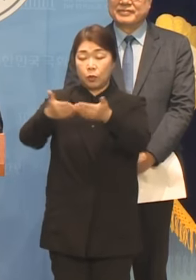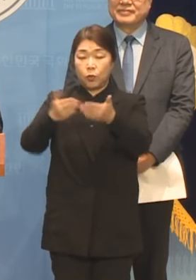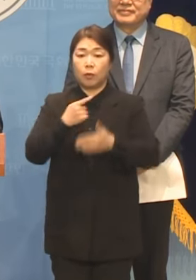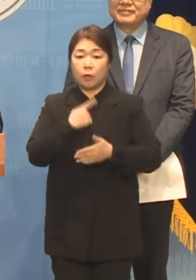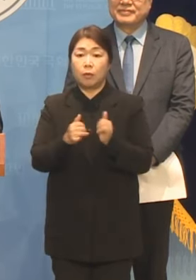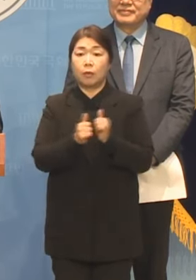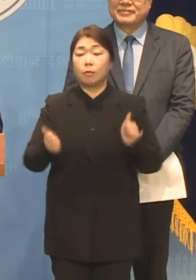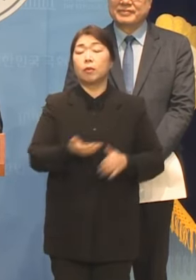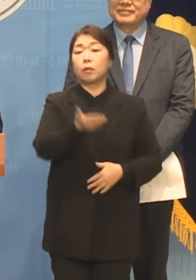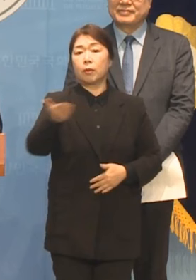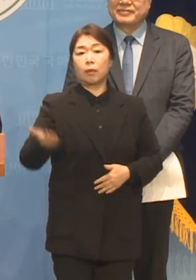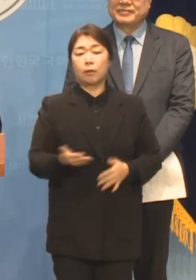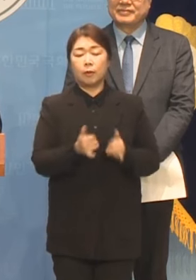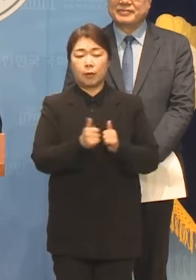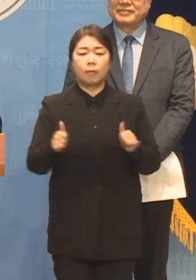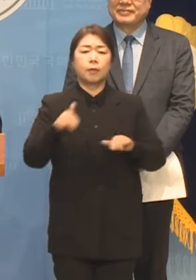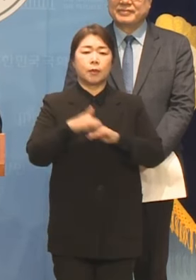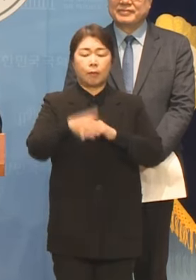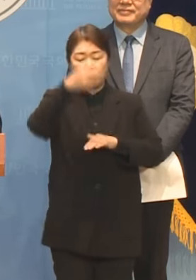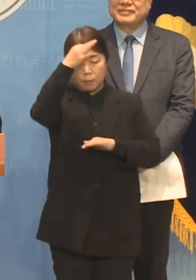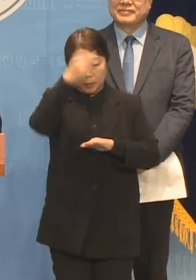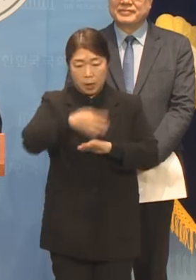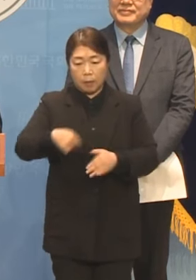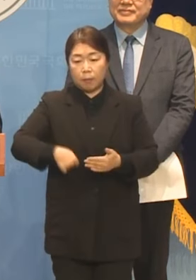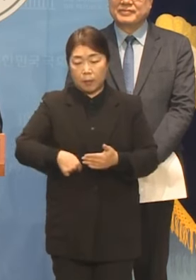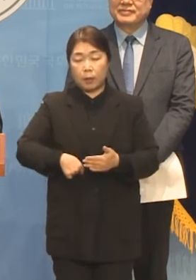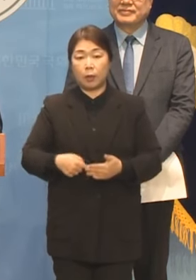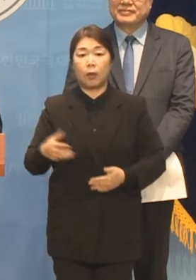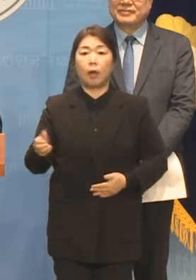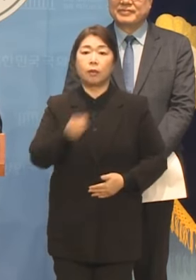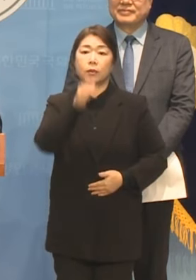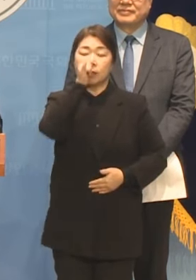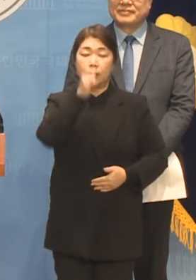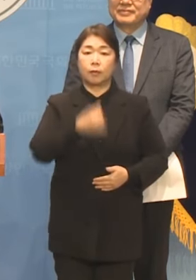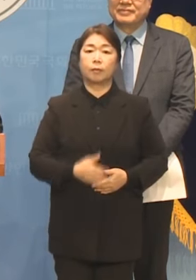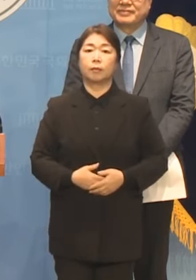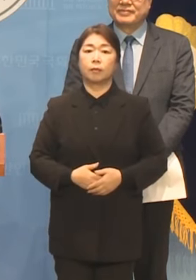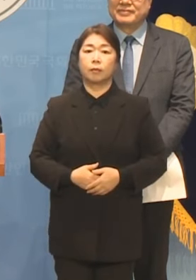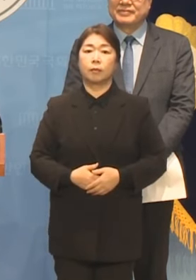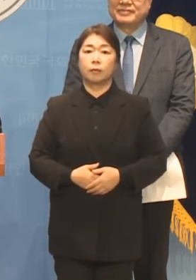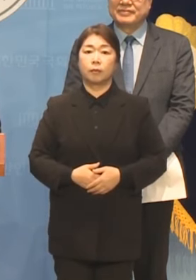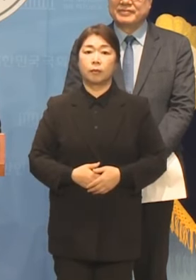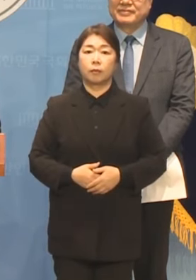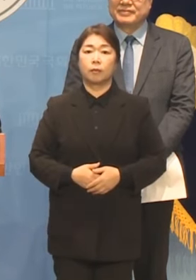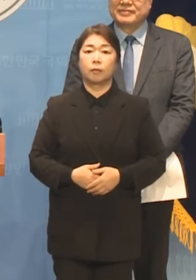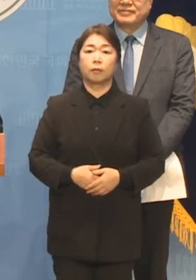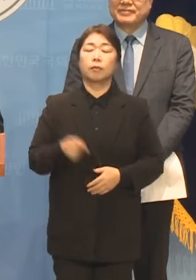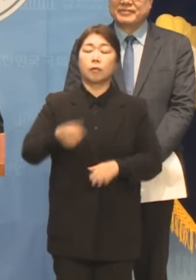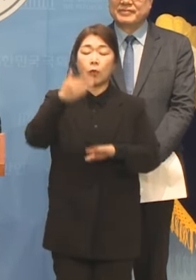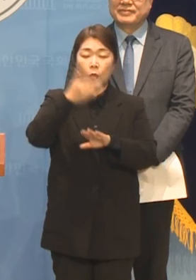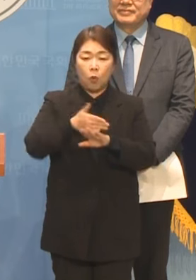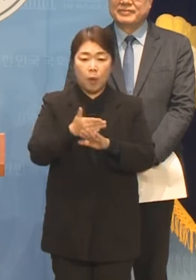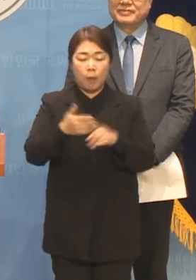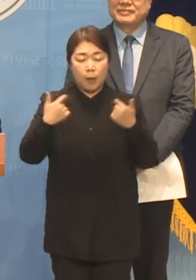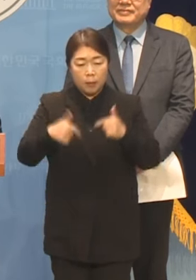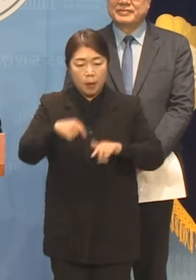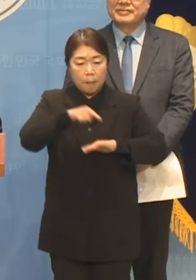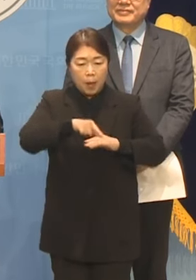분들에게 인간적인 미안함은 말할 수없이 큽니다 그 고마움은